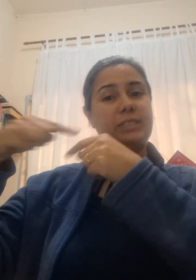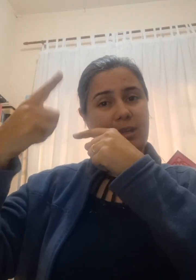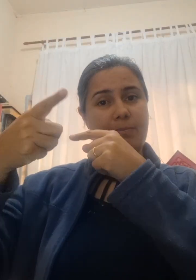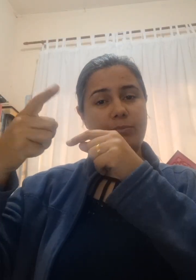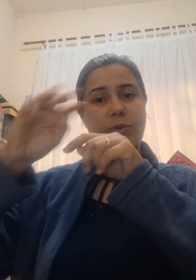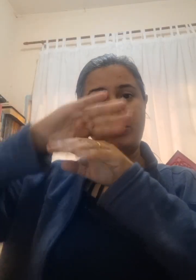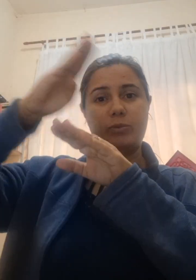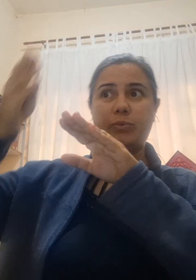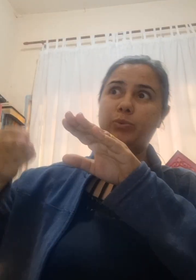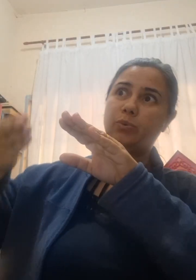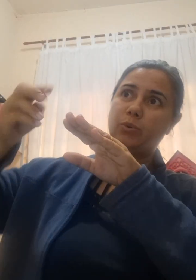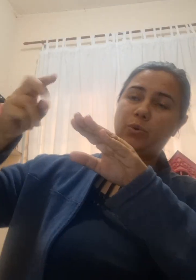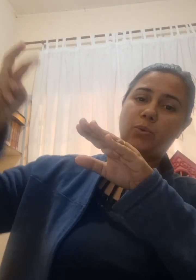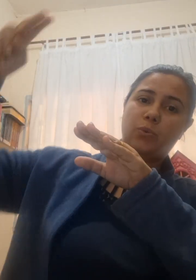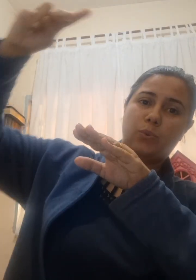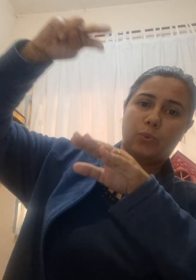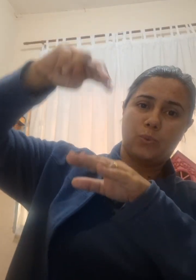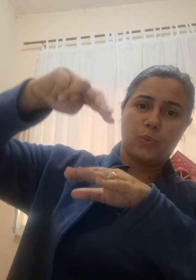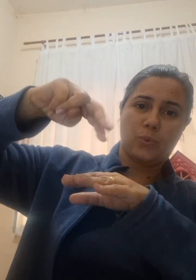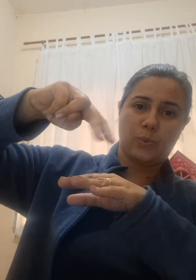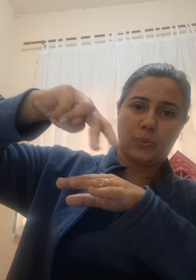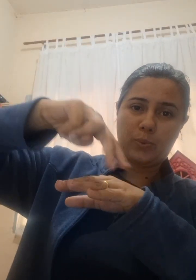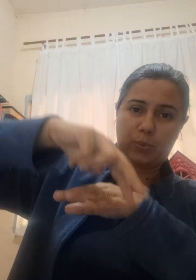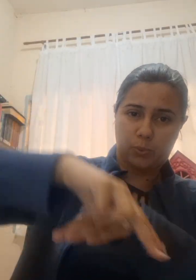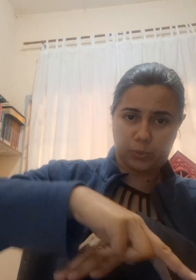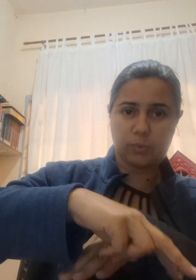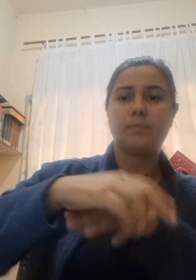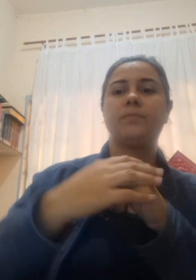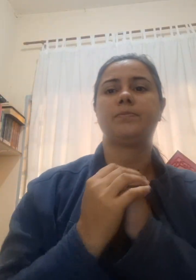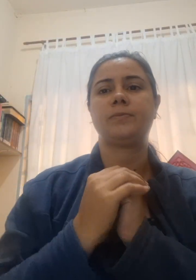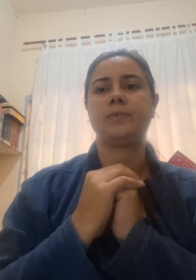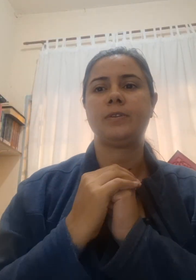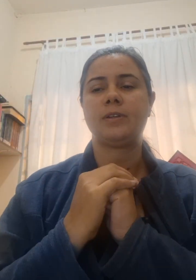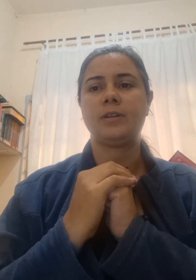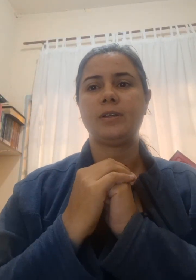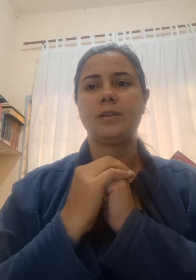Deus, depois Jesus desceu.